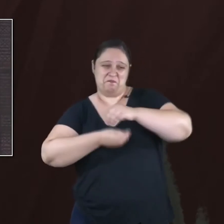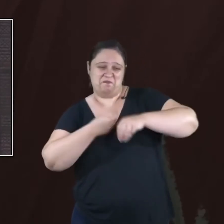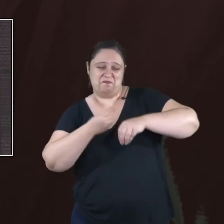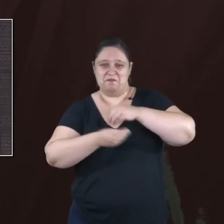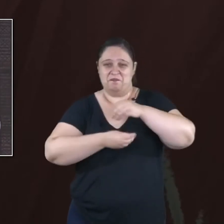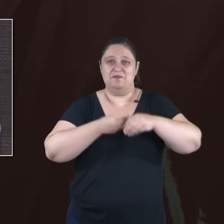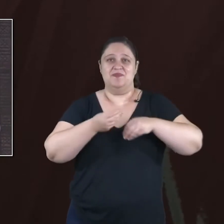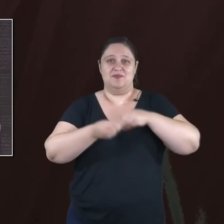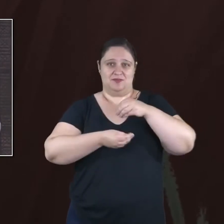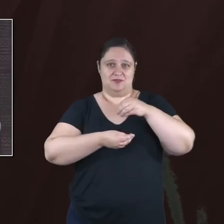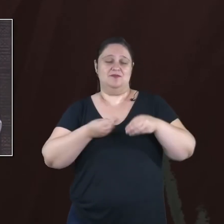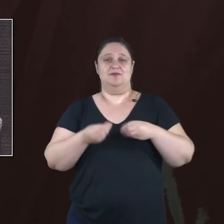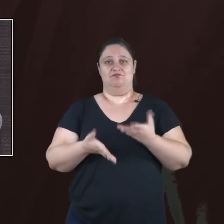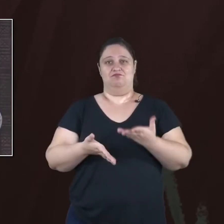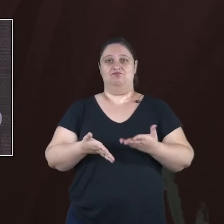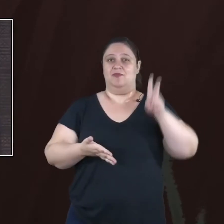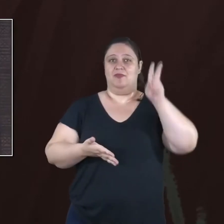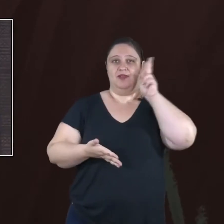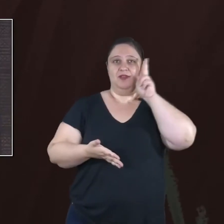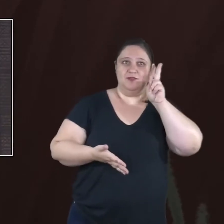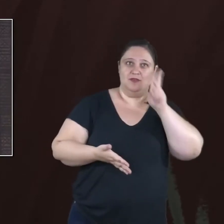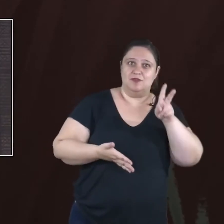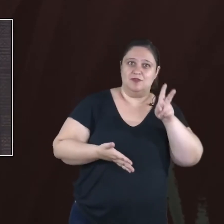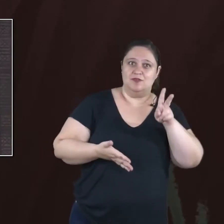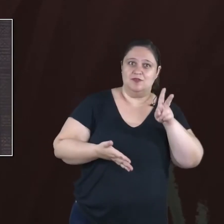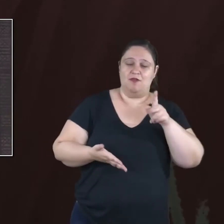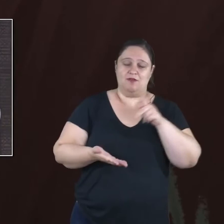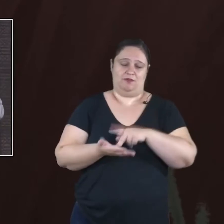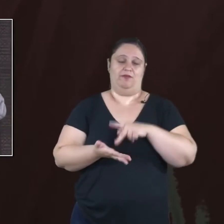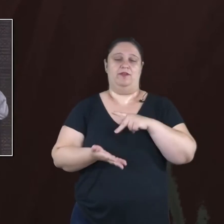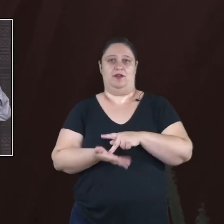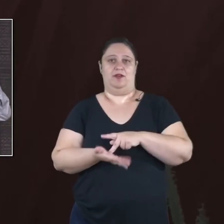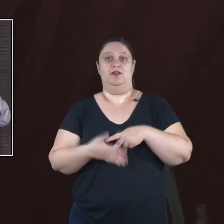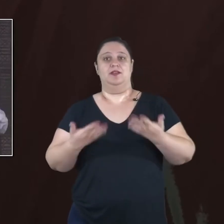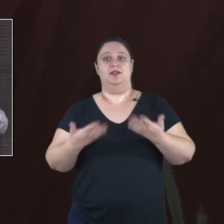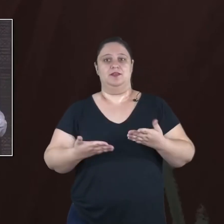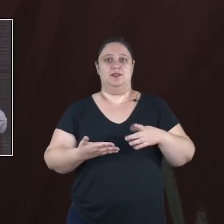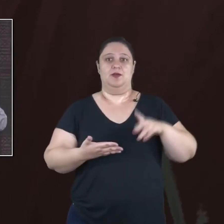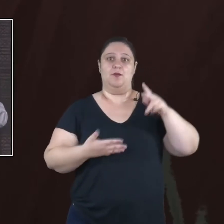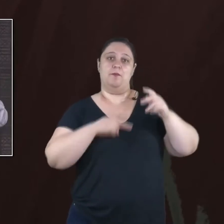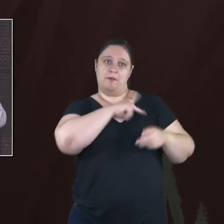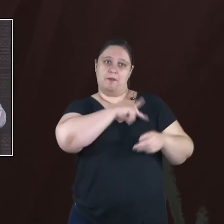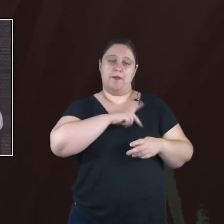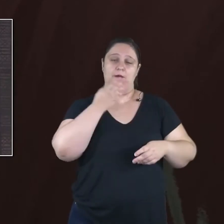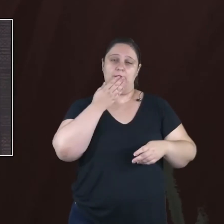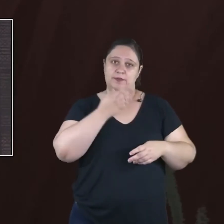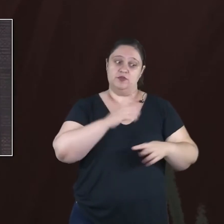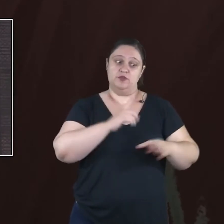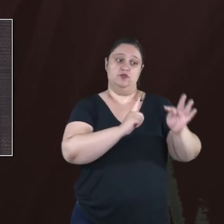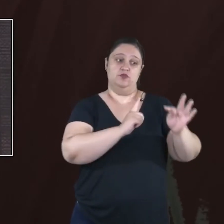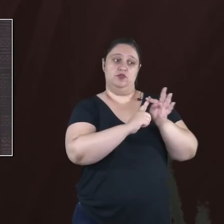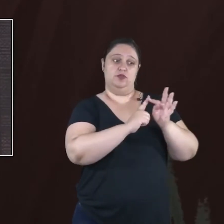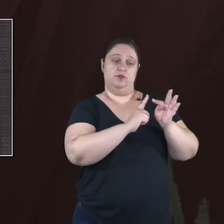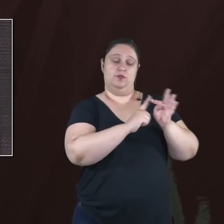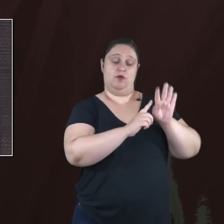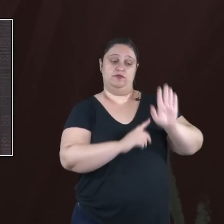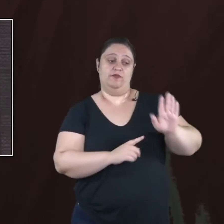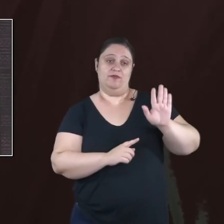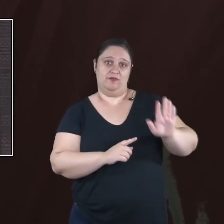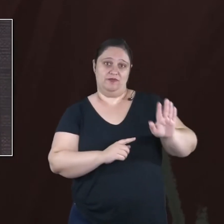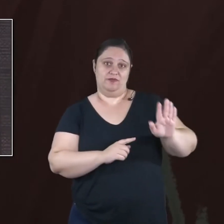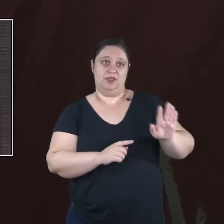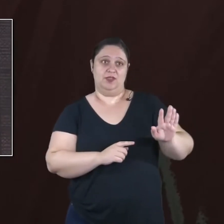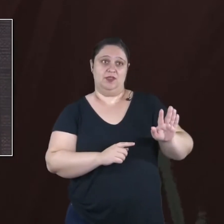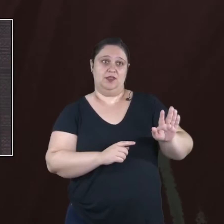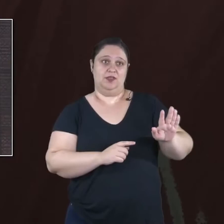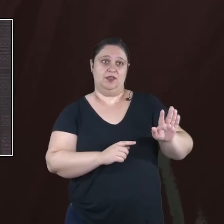degradando a igreja. Então Paulo deixou Timóteo ali para não que não ensinem